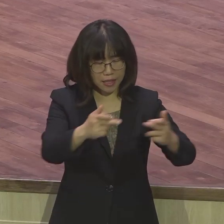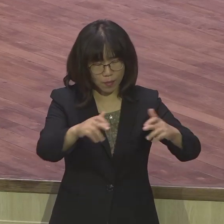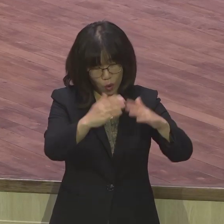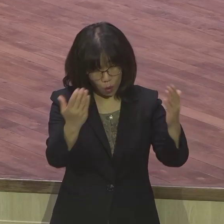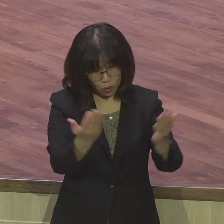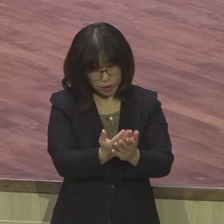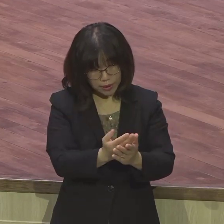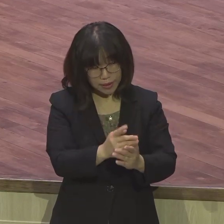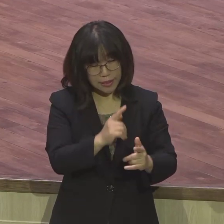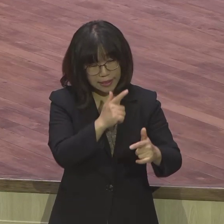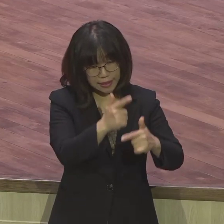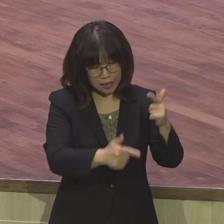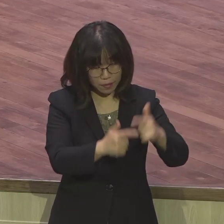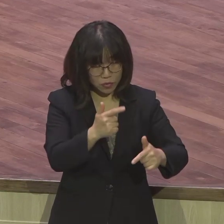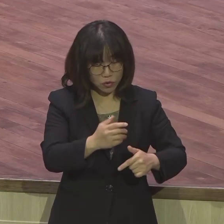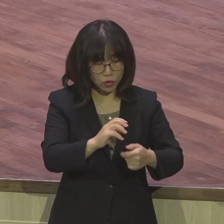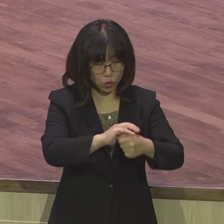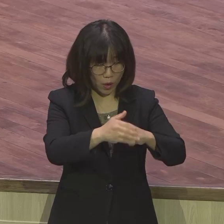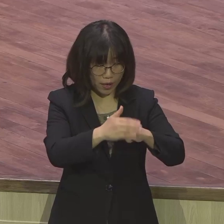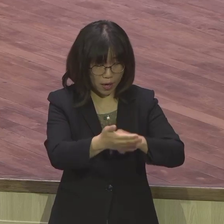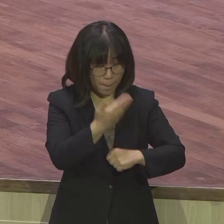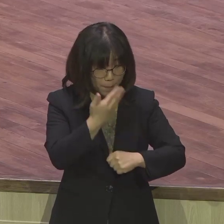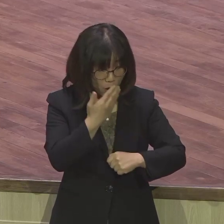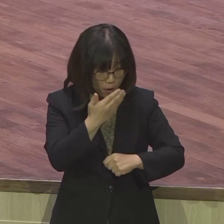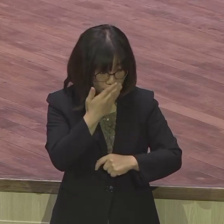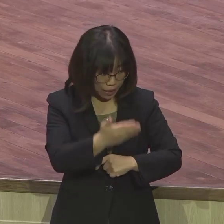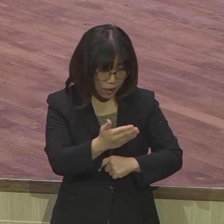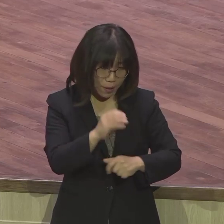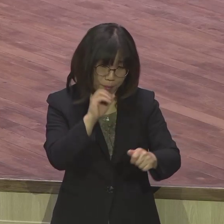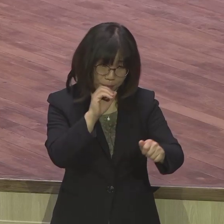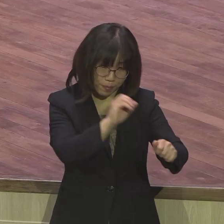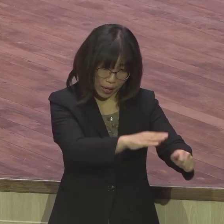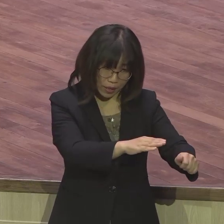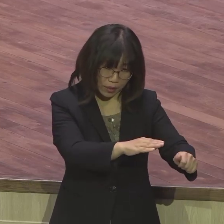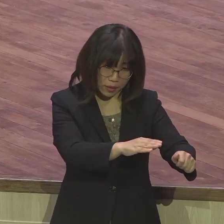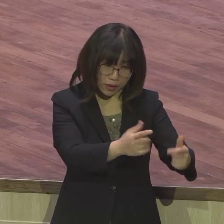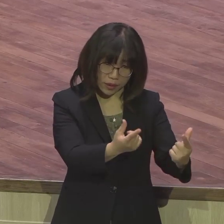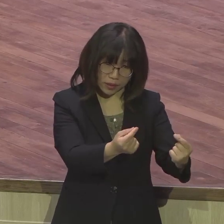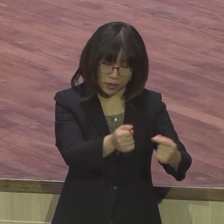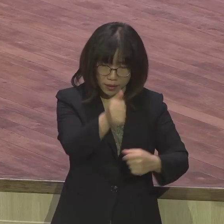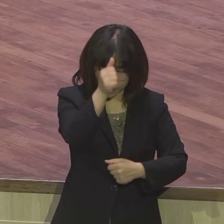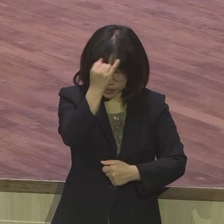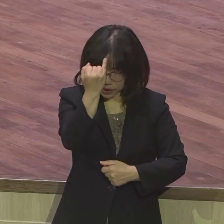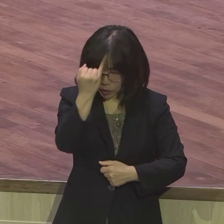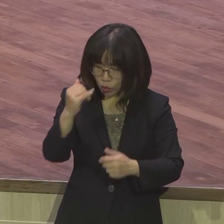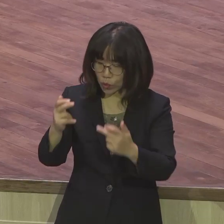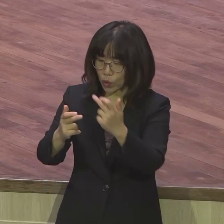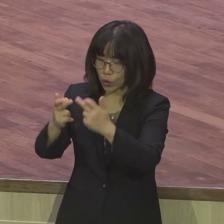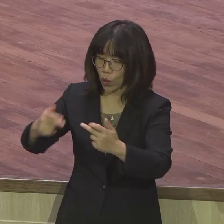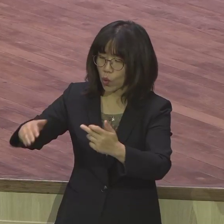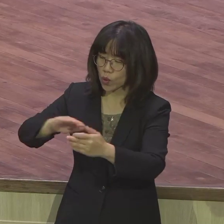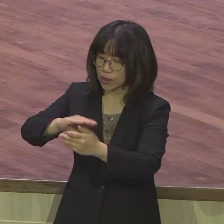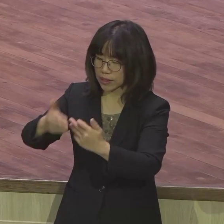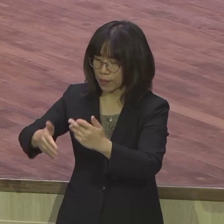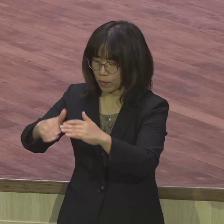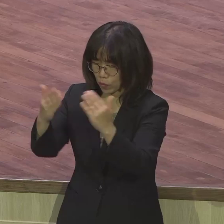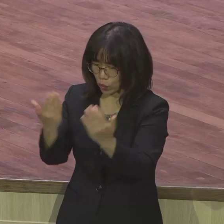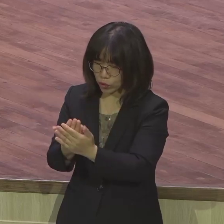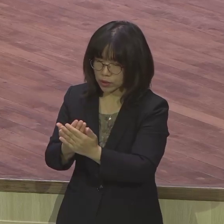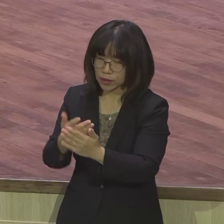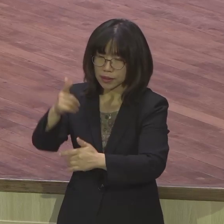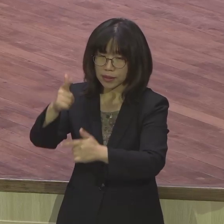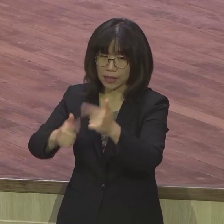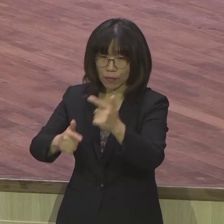나무는 다 따먹으라 그랬지. 이렇게 얘기하면서 그때 이제 이 아담과 하와가 이렇게 얘기하잖아요. 동산 모든 나무의 열매를 먹지 말라